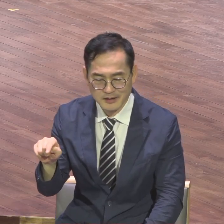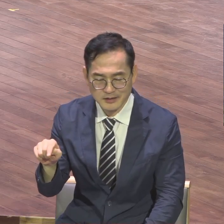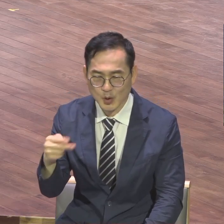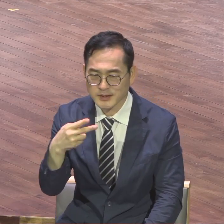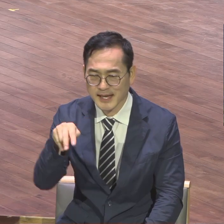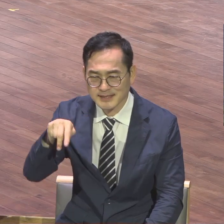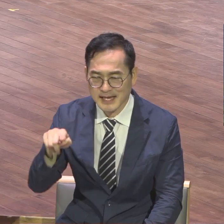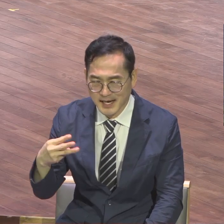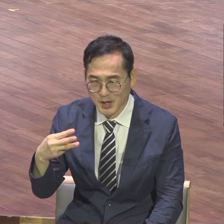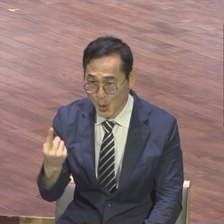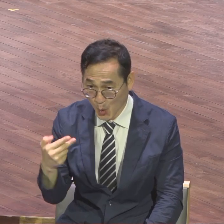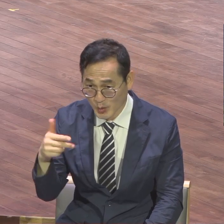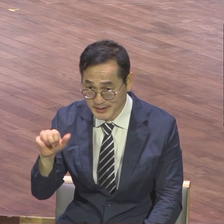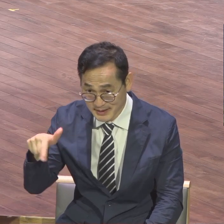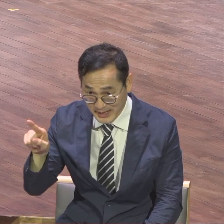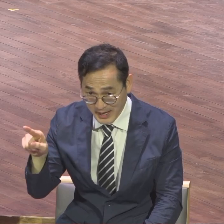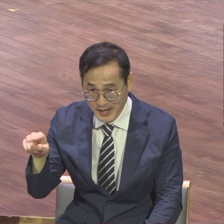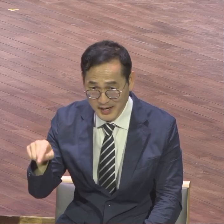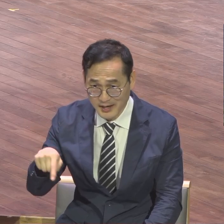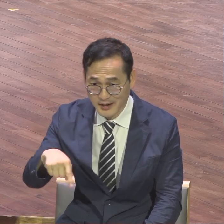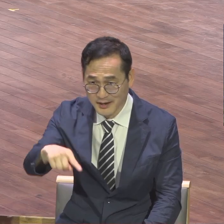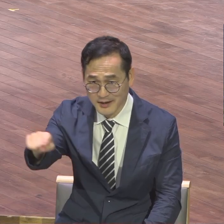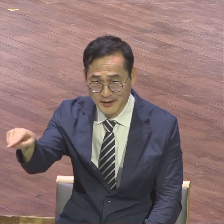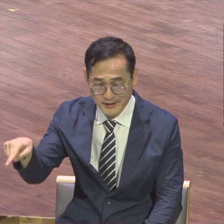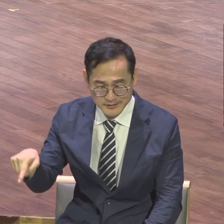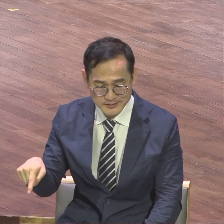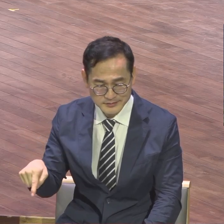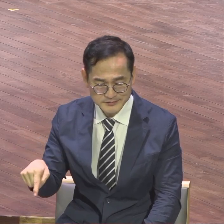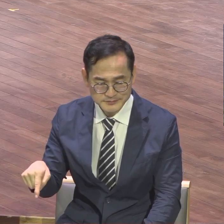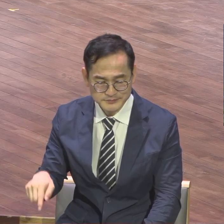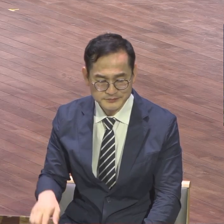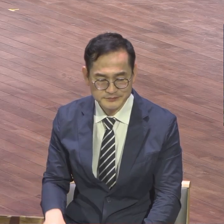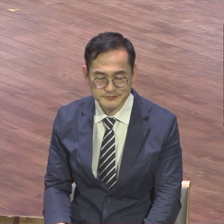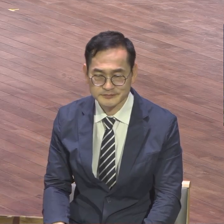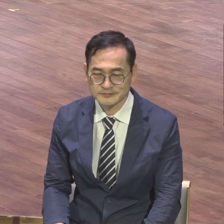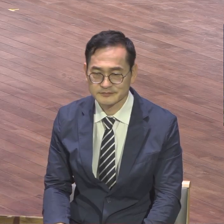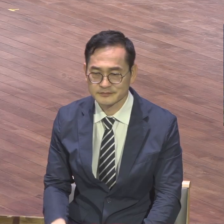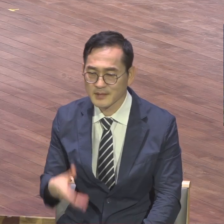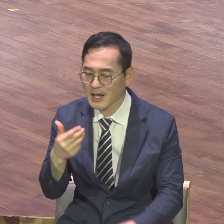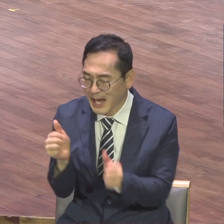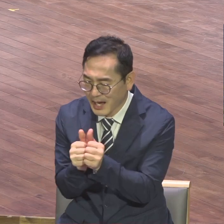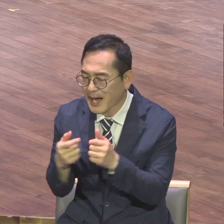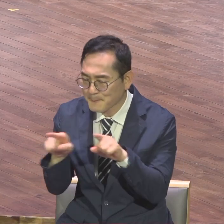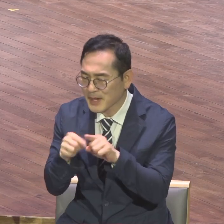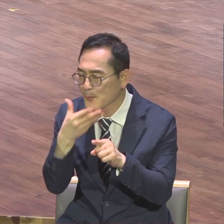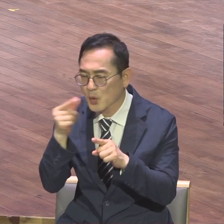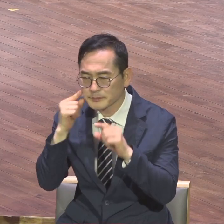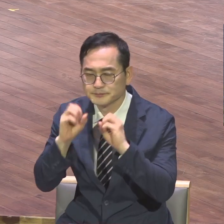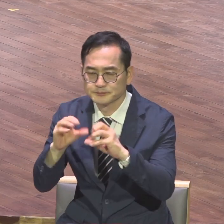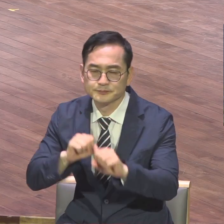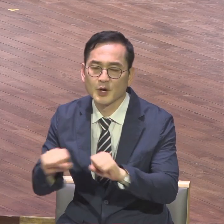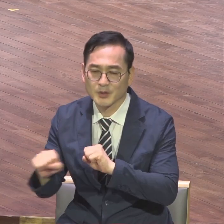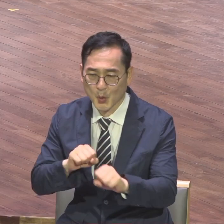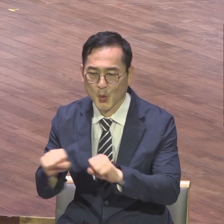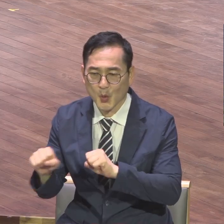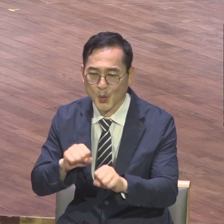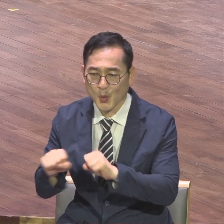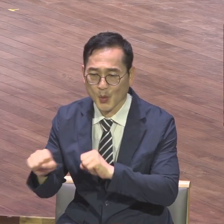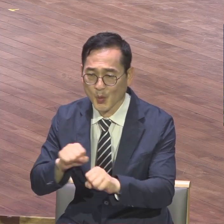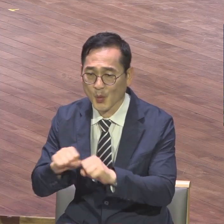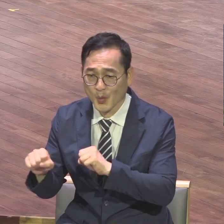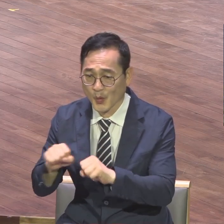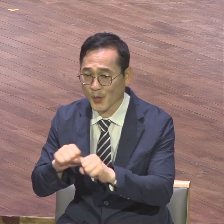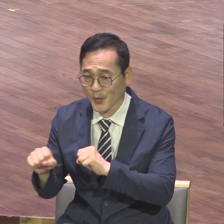후에 바울과 이 고린도에서 합류해서 함께 복음도 했고 제3차 선교 여행을 바울과